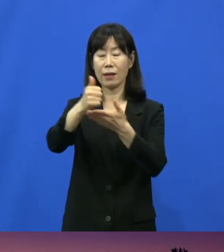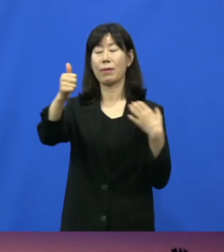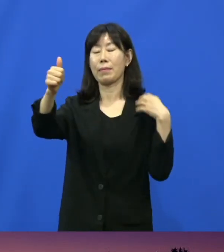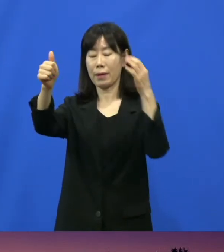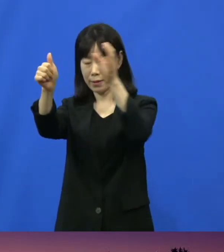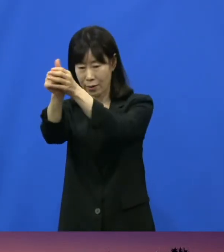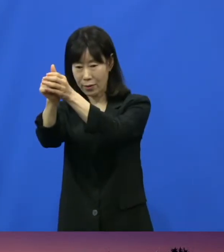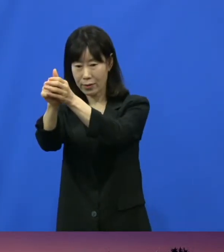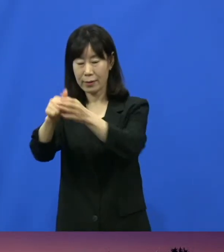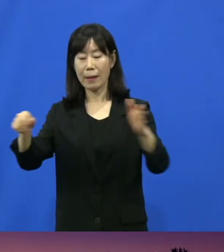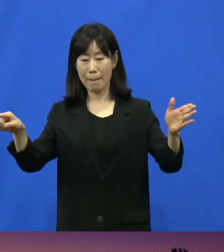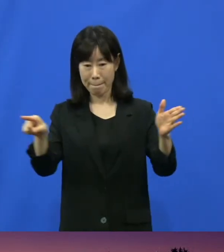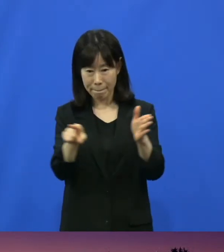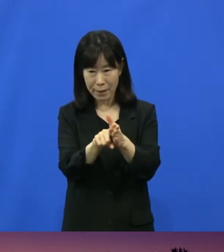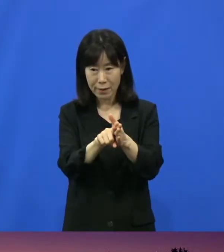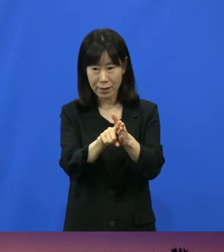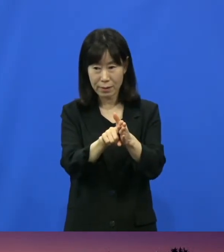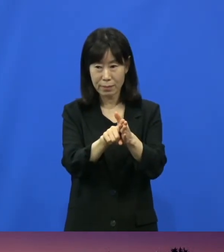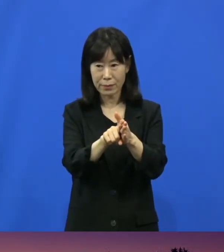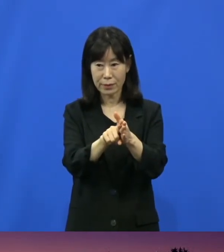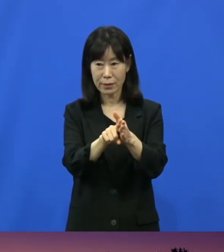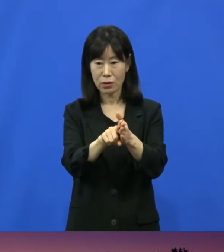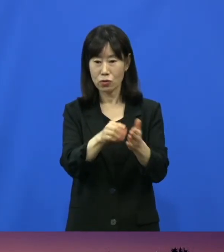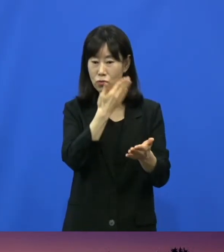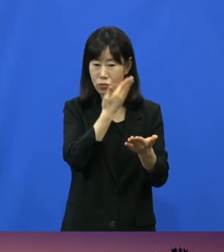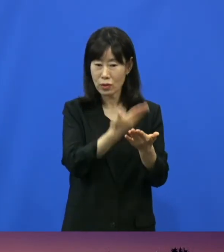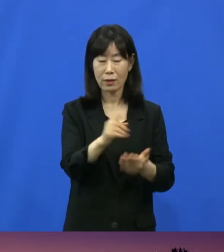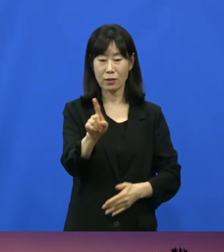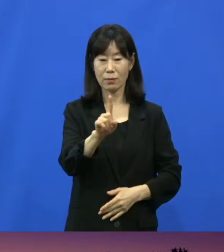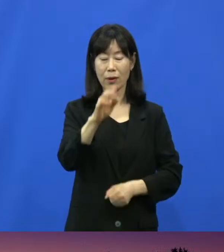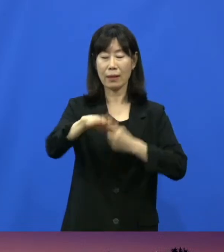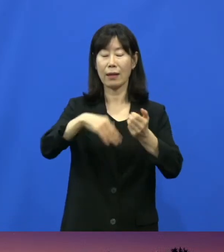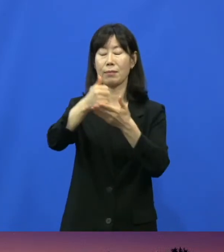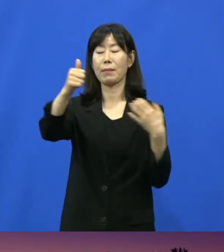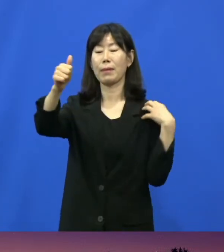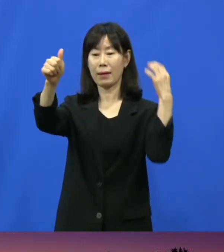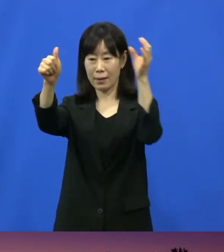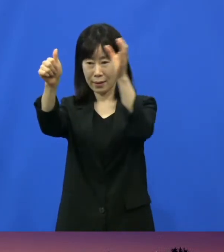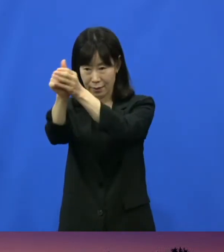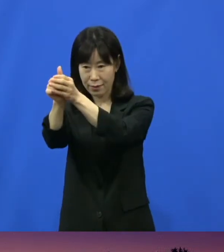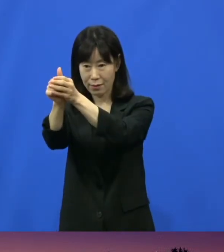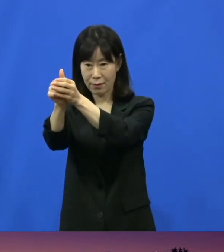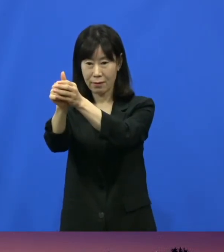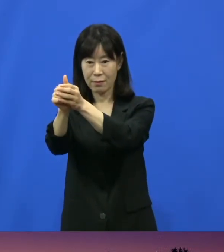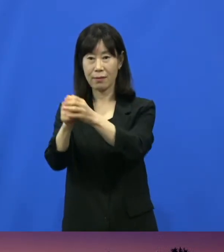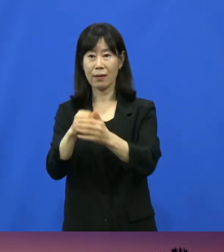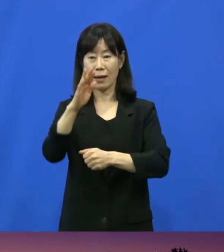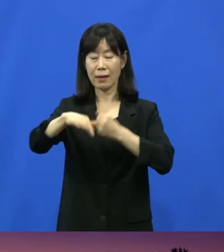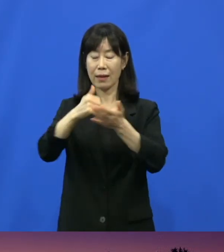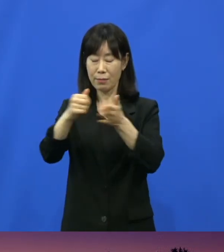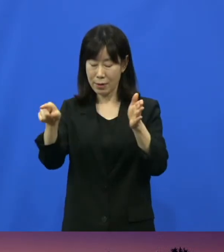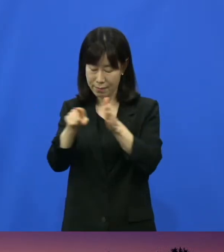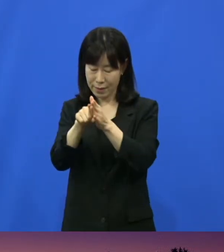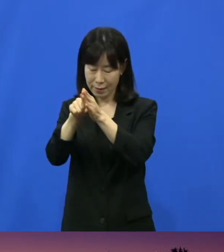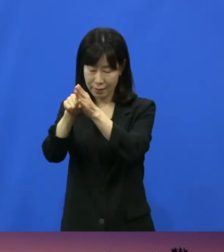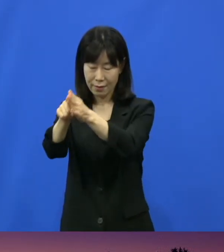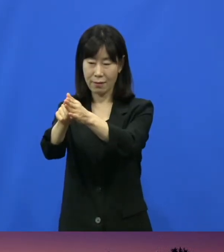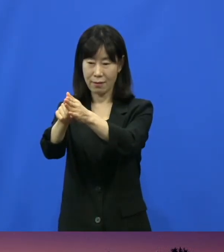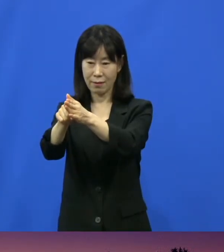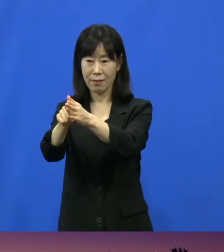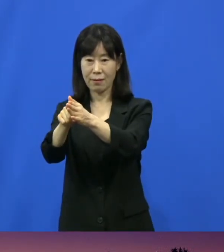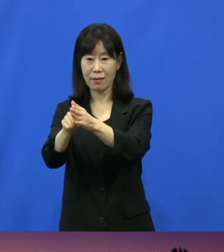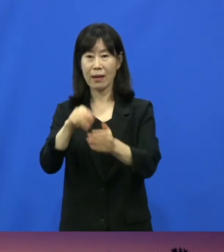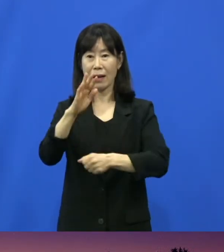신뢰입니다. 신뢰하는 사람의 자신을 내가 맡기는 거잖아요. 신뢰하면요, 삶이 단순해져요.